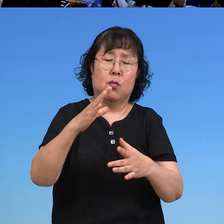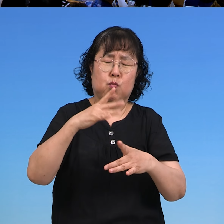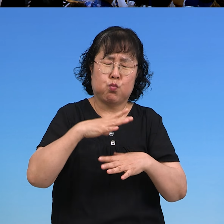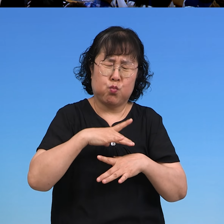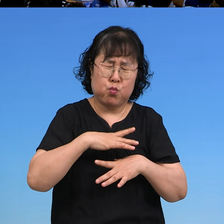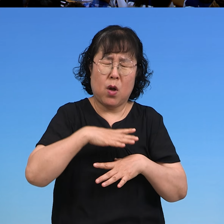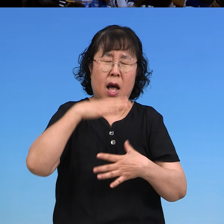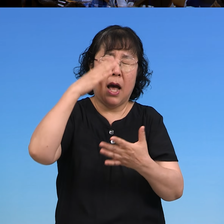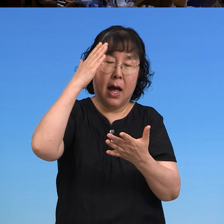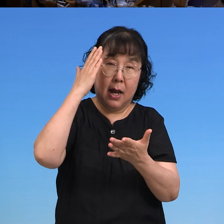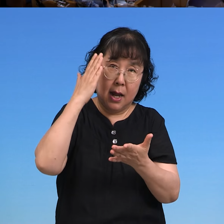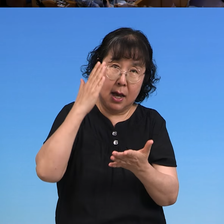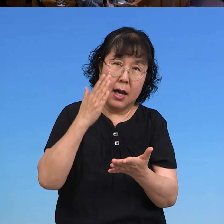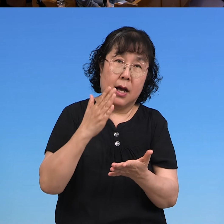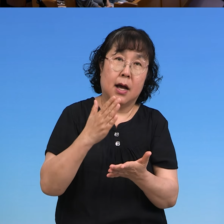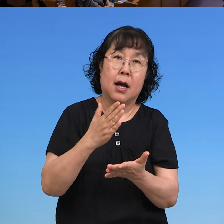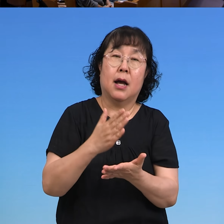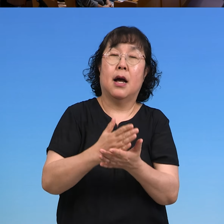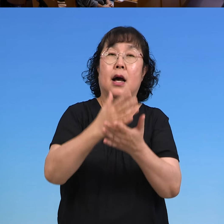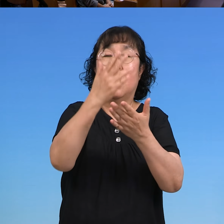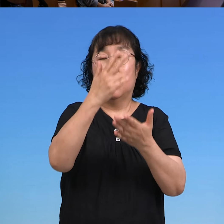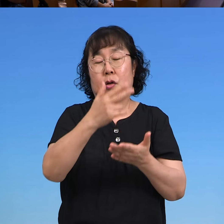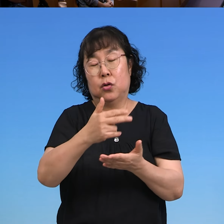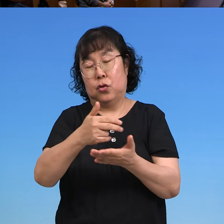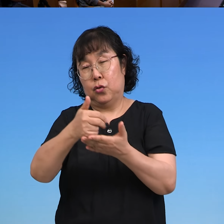주님 나를 지켜주시네.